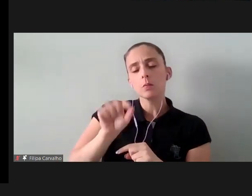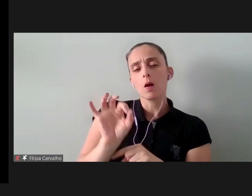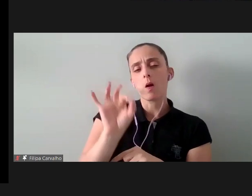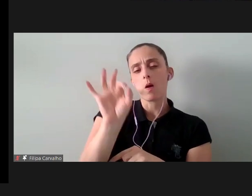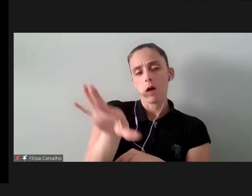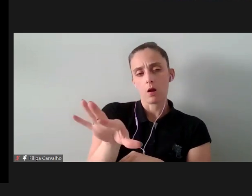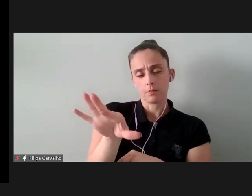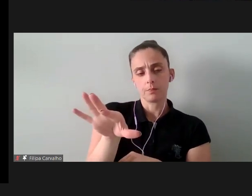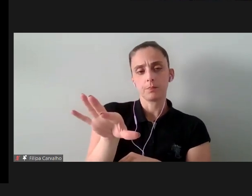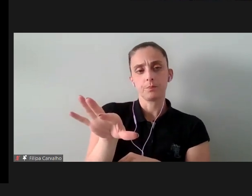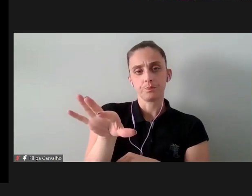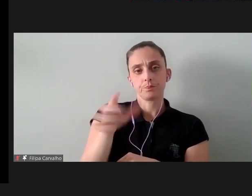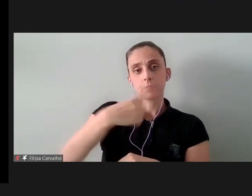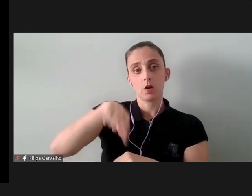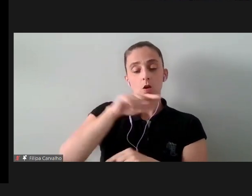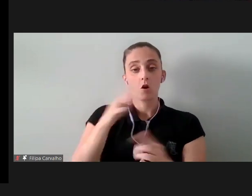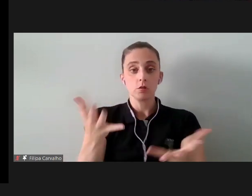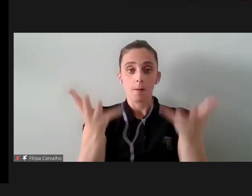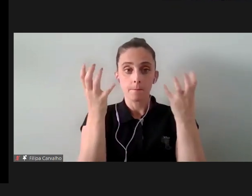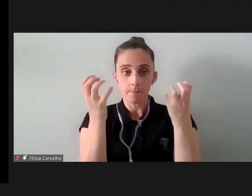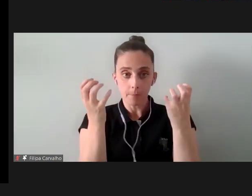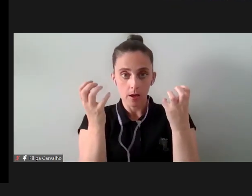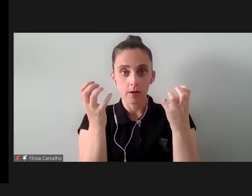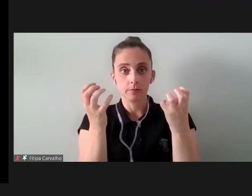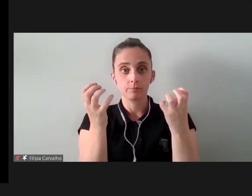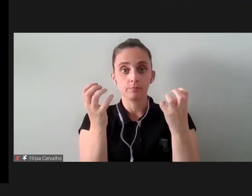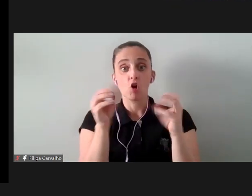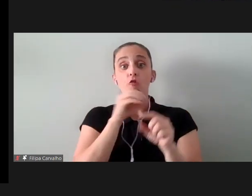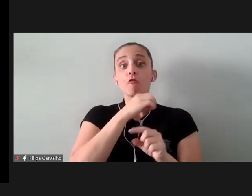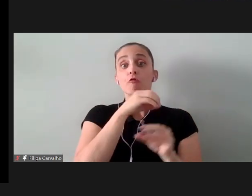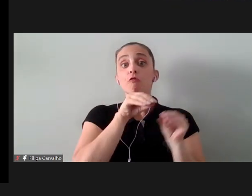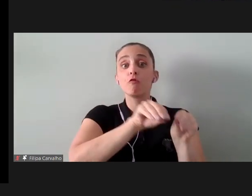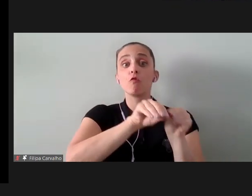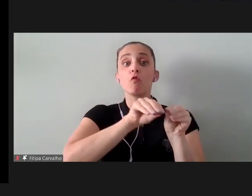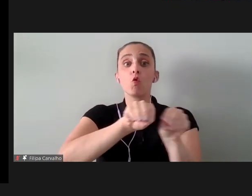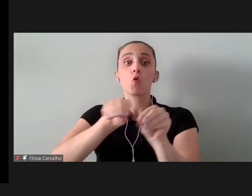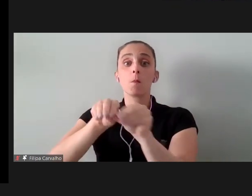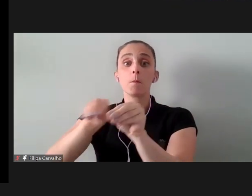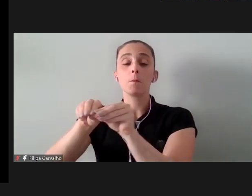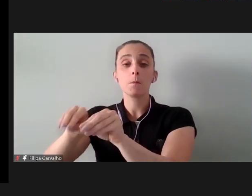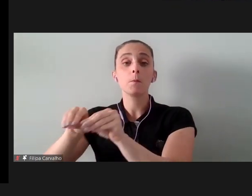que pretendemos que essas formações sejam